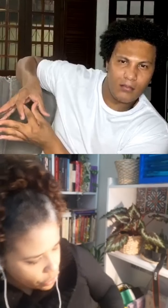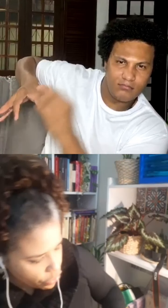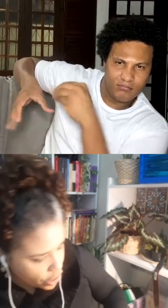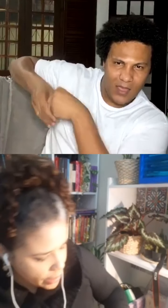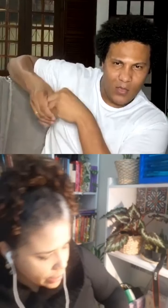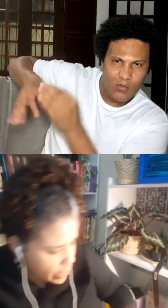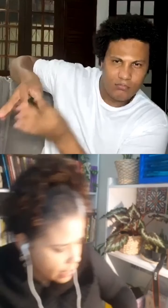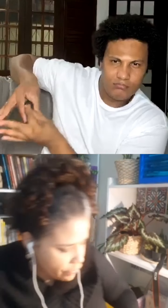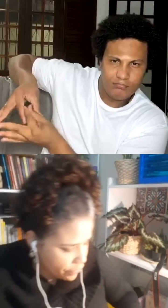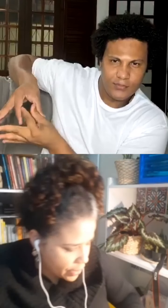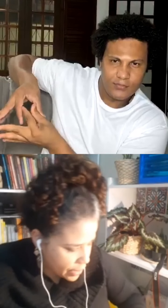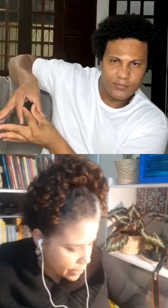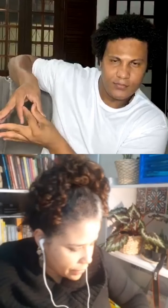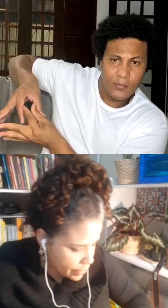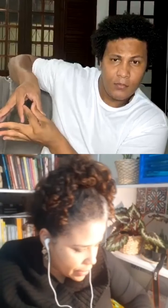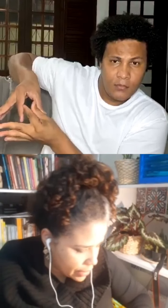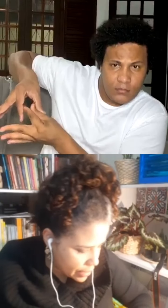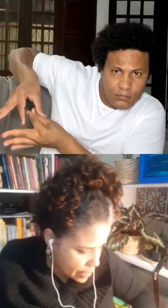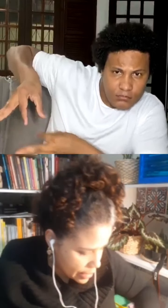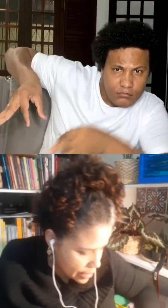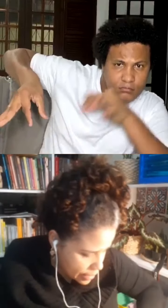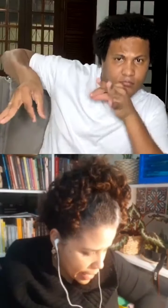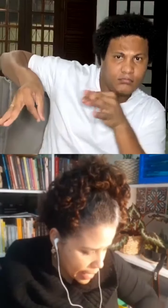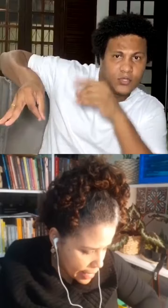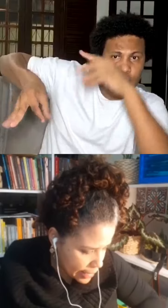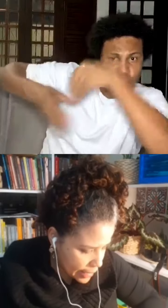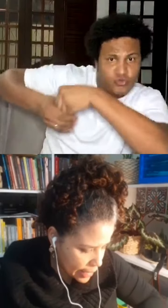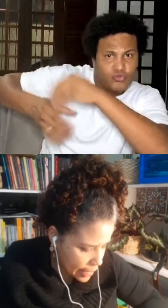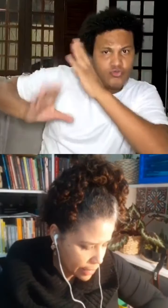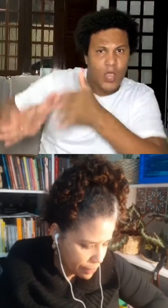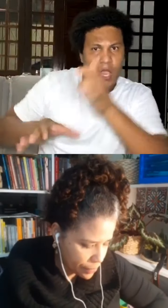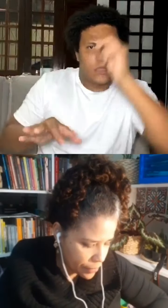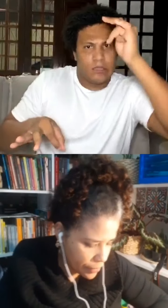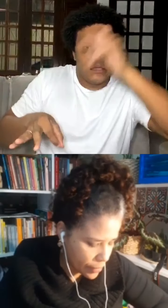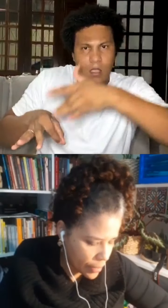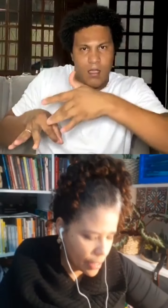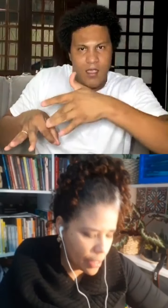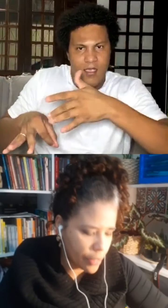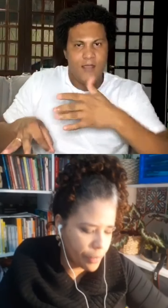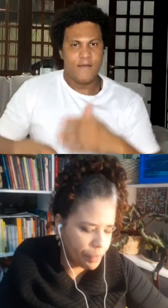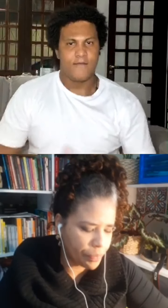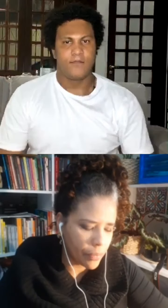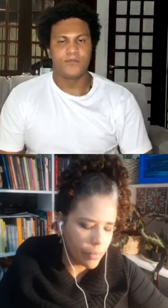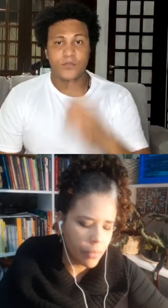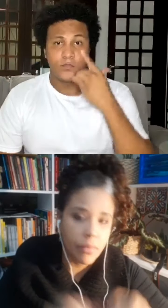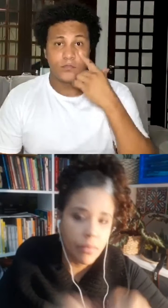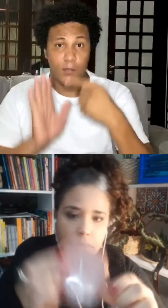do jeitão que ele fica. É esse aqui.